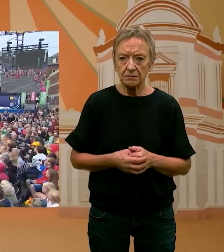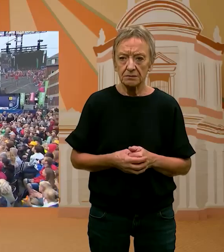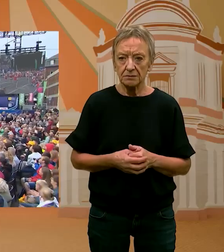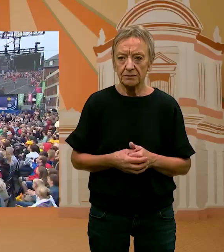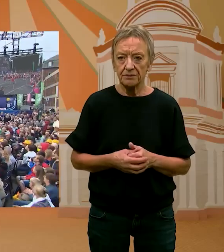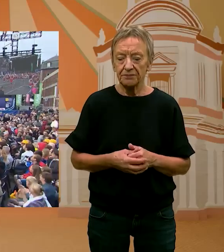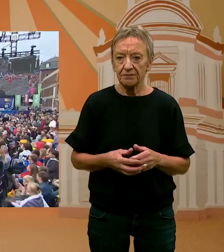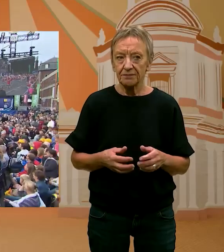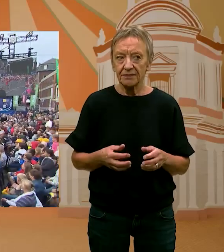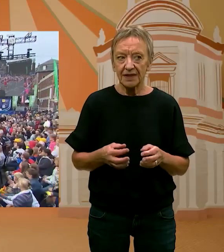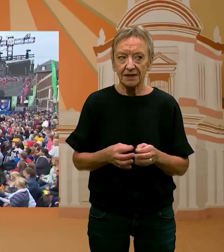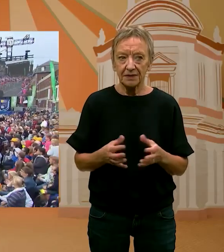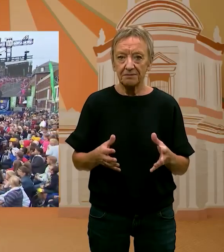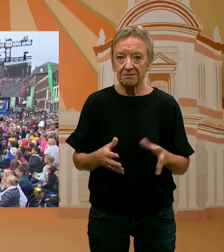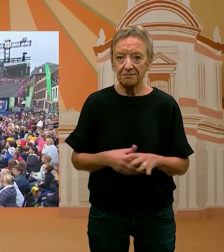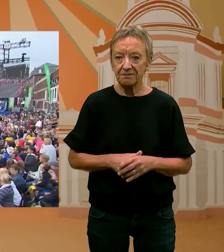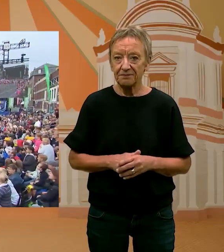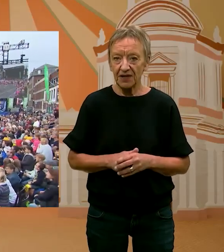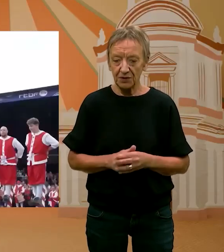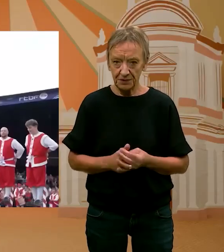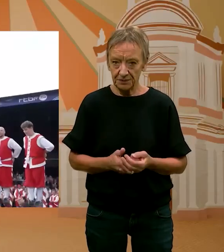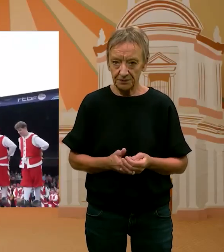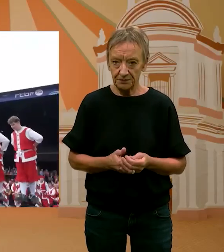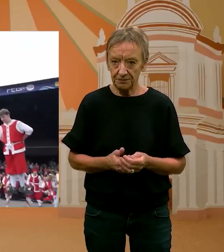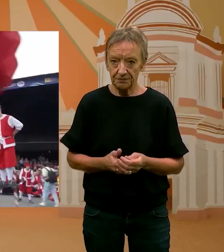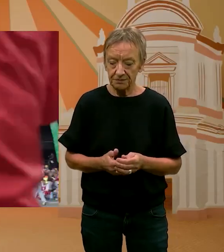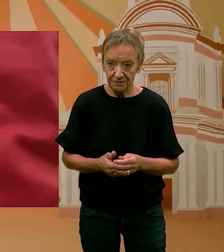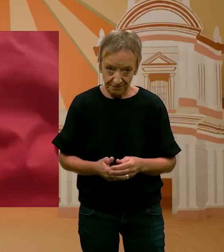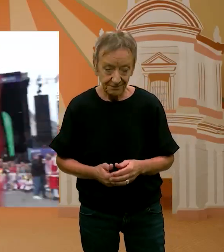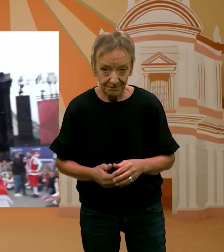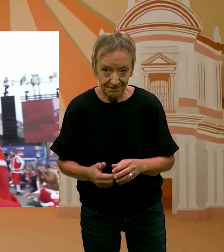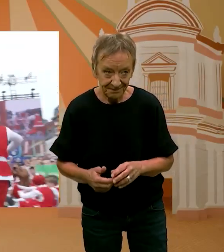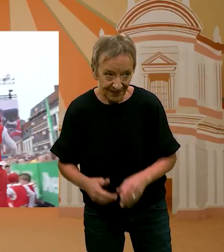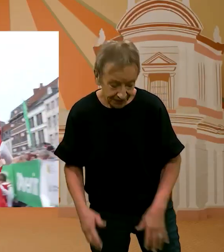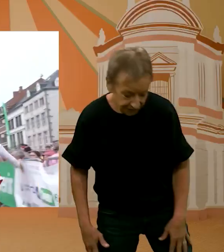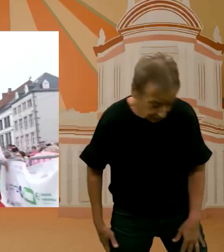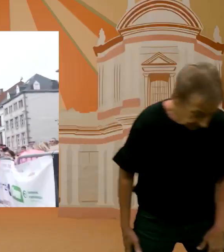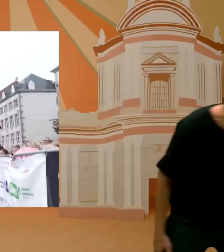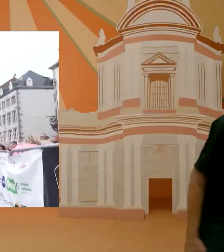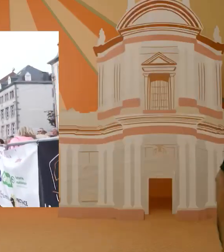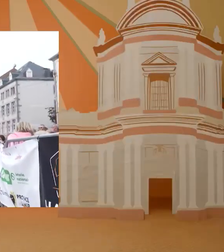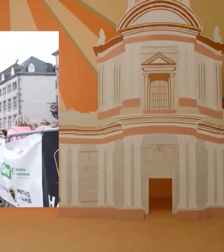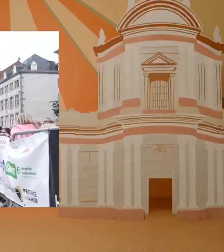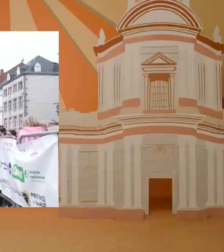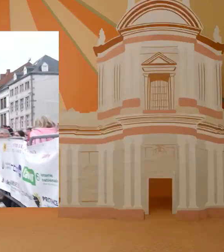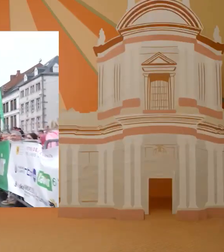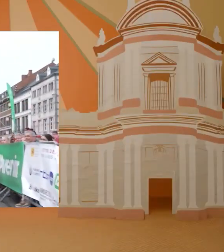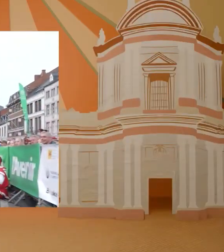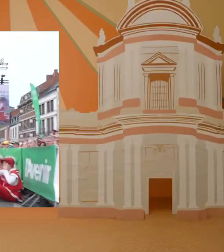compliqués. Avec qui, les copains? C'est difficile les alliances. Hein. On ne sait plus sur ce qu'on ne sait plus. On est allé jusqu'à